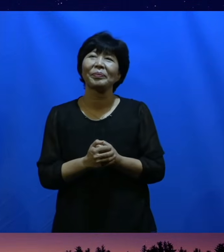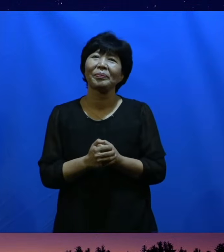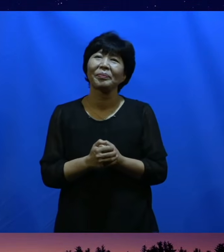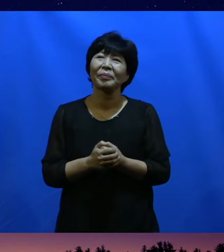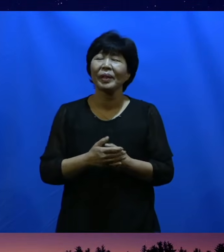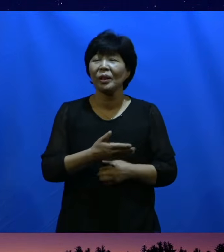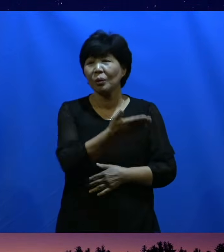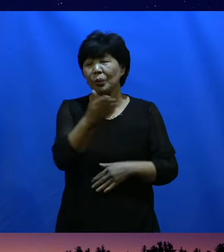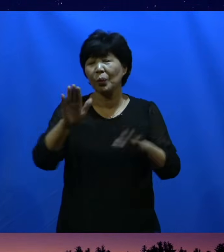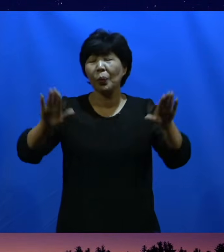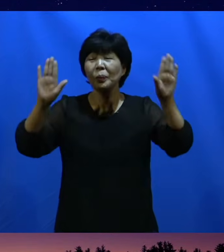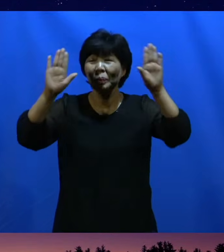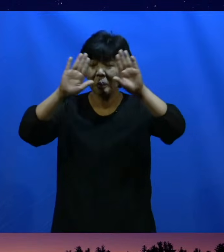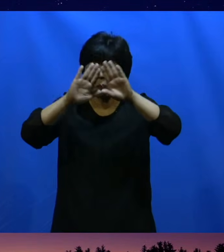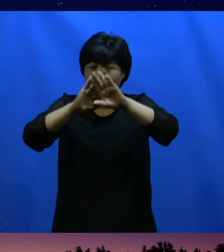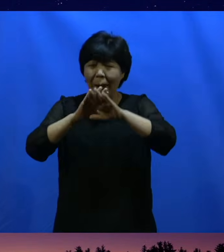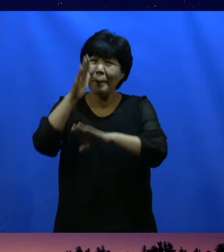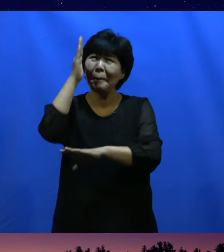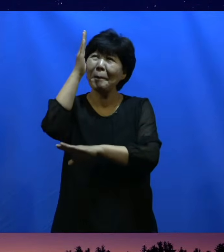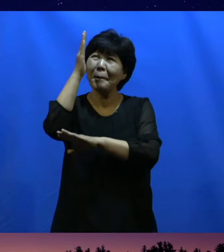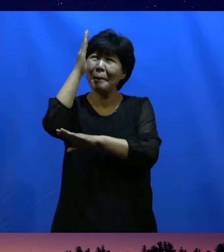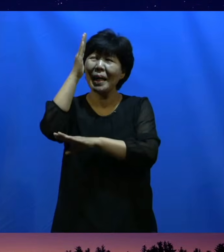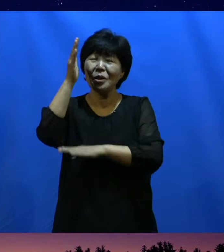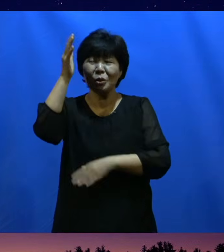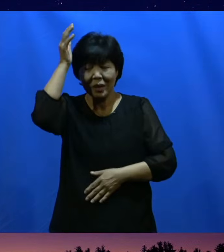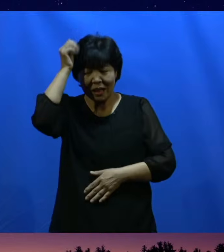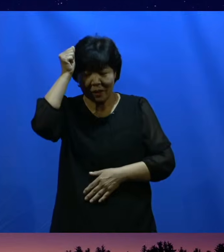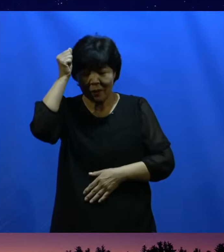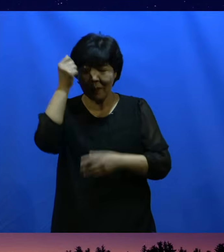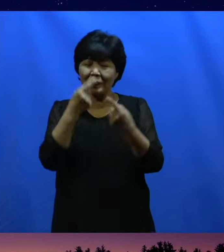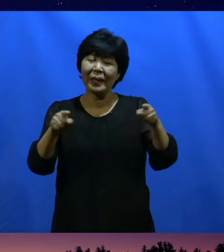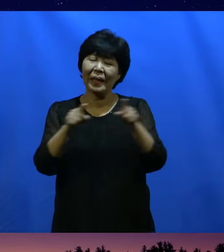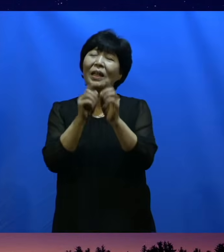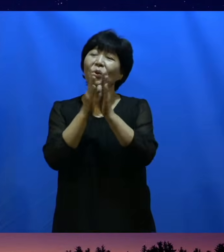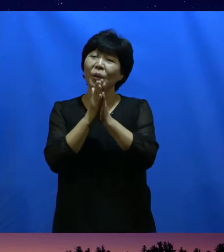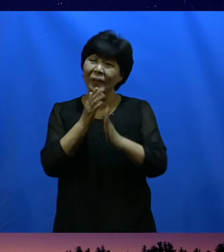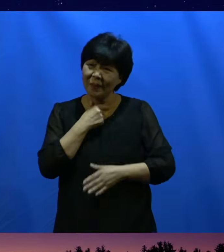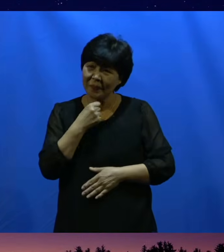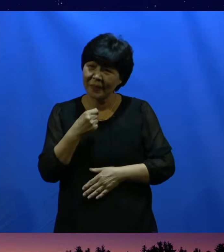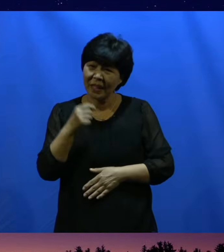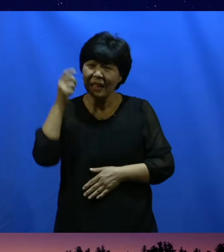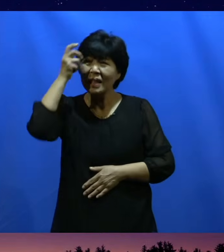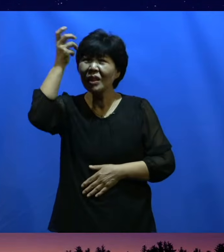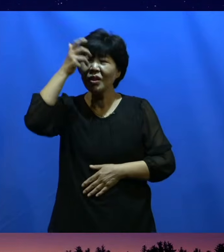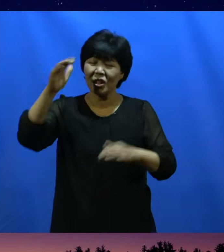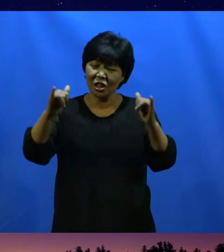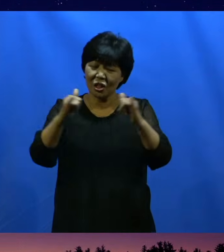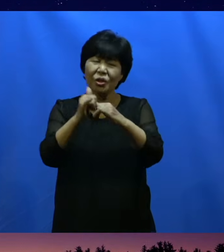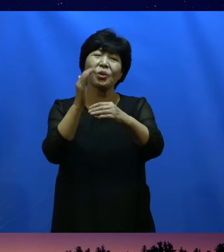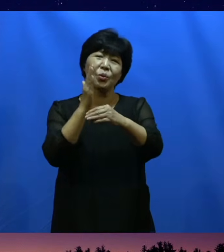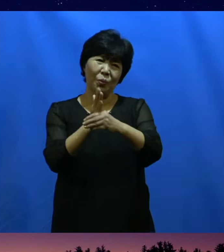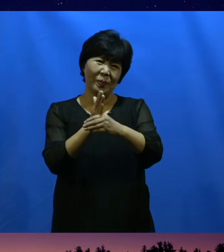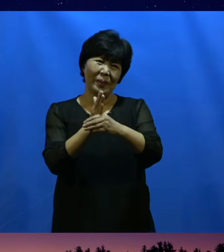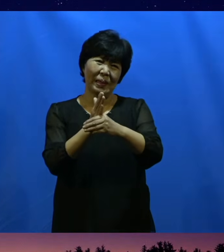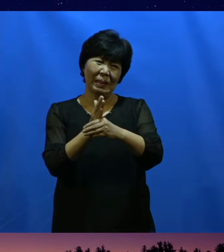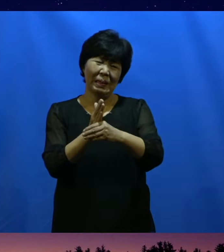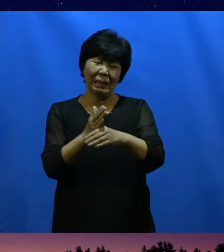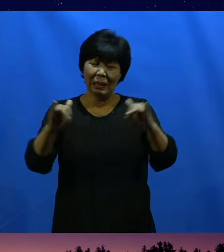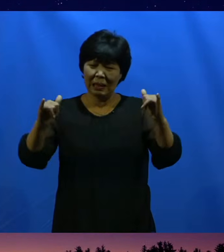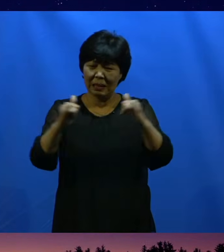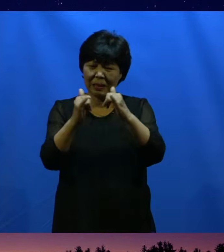여러분, 오늘 이 밤에 들은 말씀을 가지고 우리 함께 기도하기를 원합니다. 여러분, 우리는 영적 전쟁 가운데 있습니다. 여러분, 전쟁은